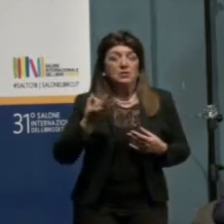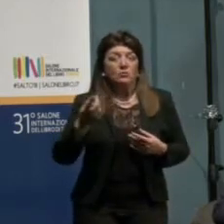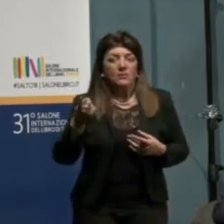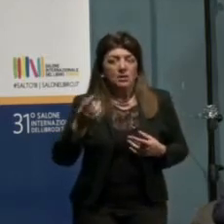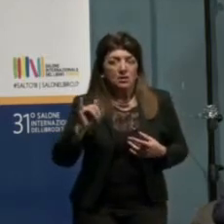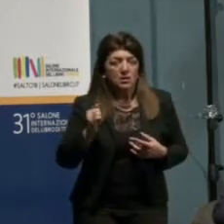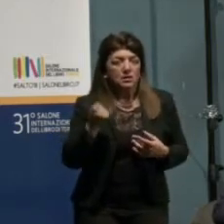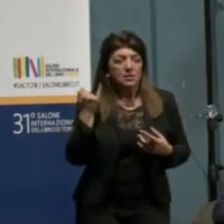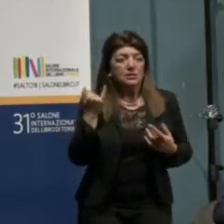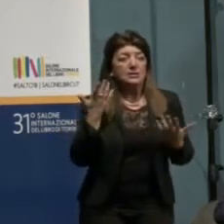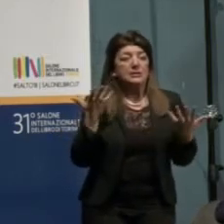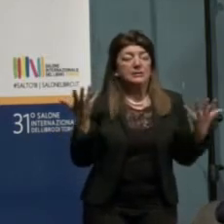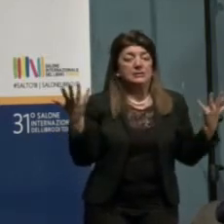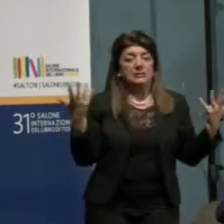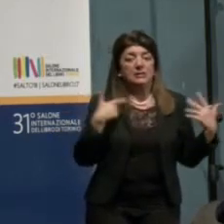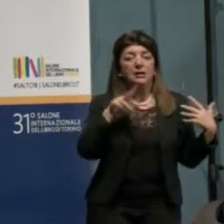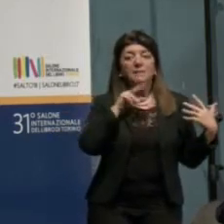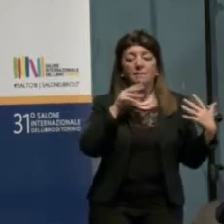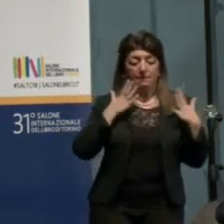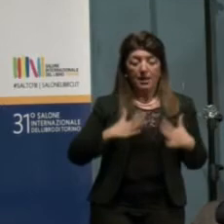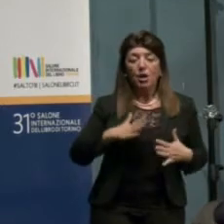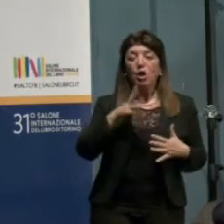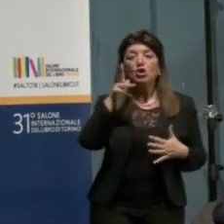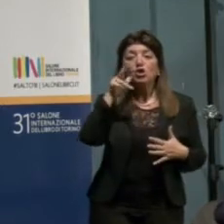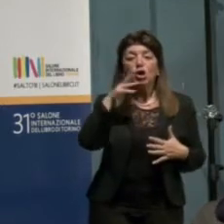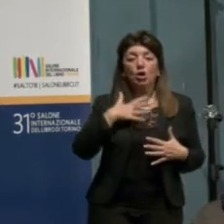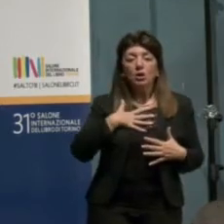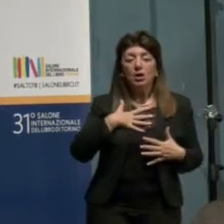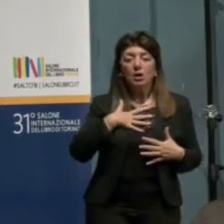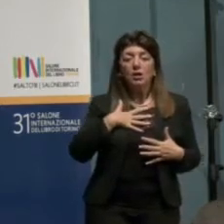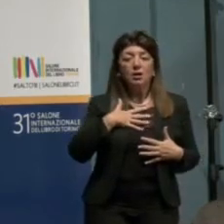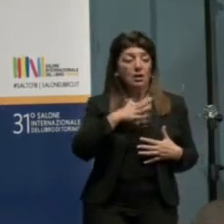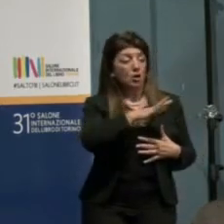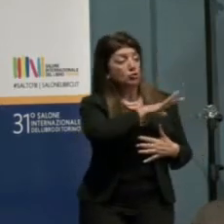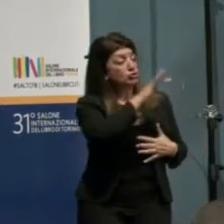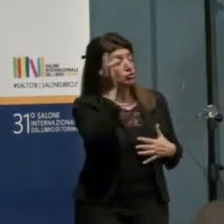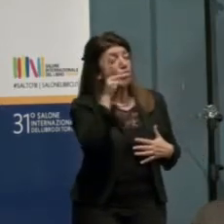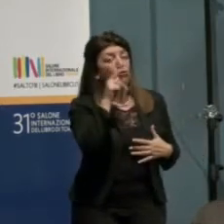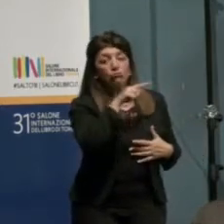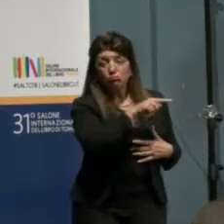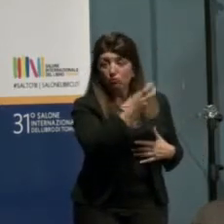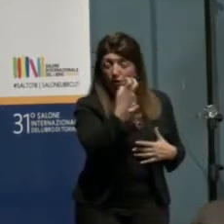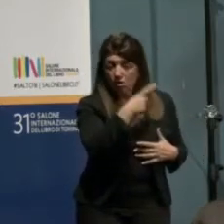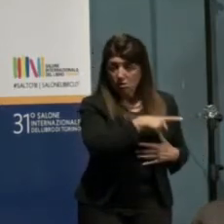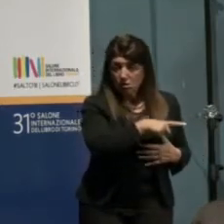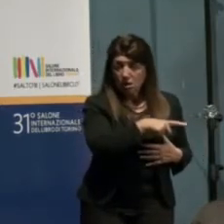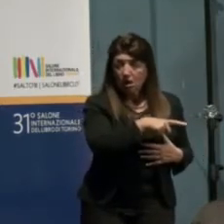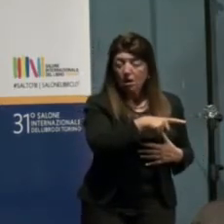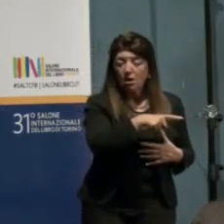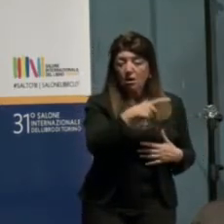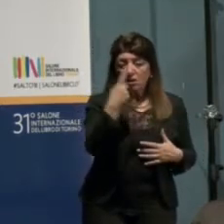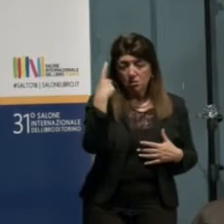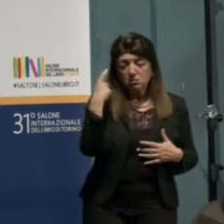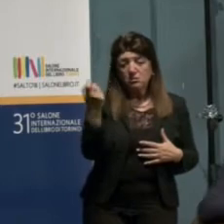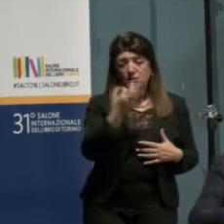comunque parlo da donna abbiano preso una donna e sappiamo fanno male a tutti